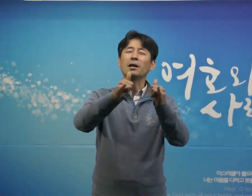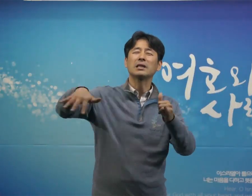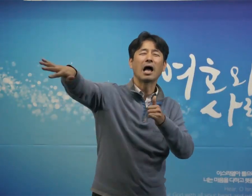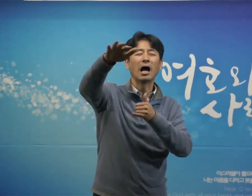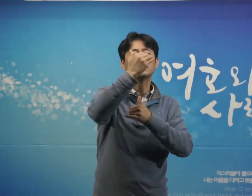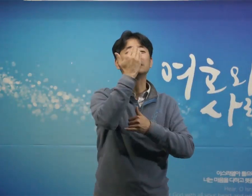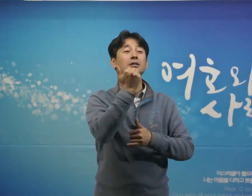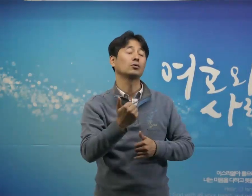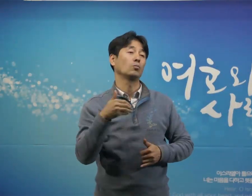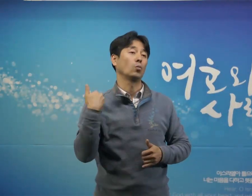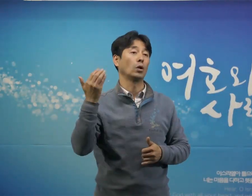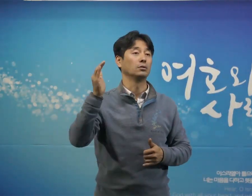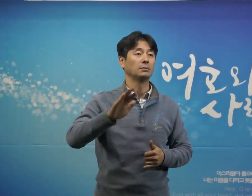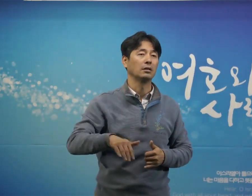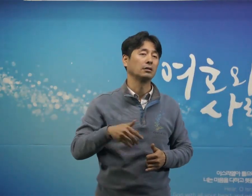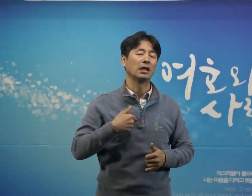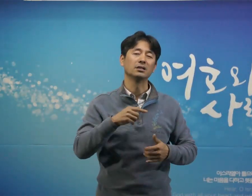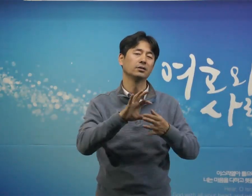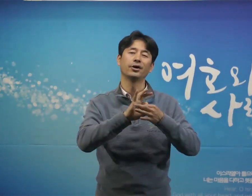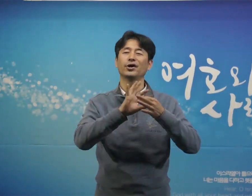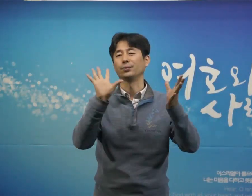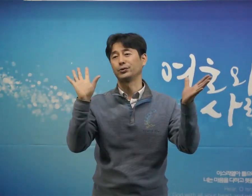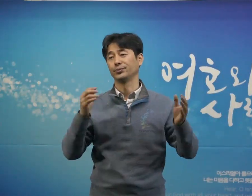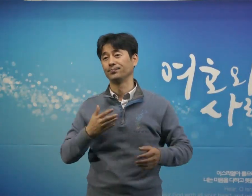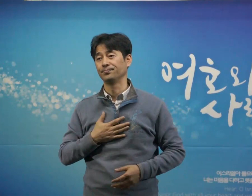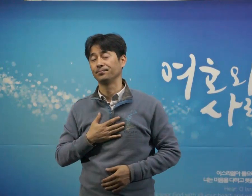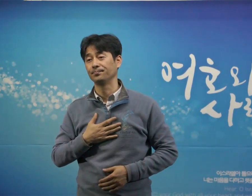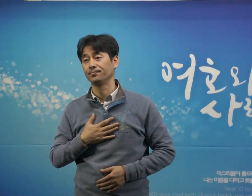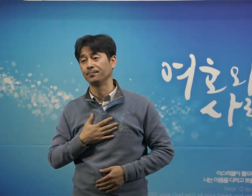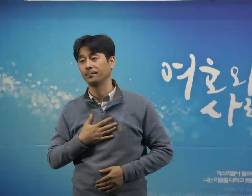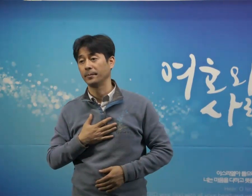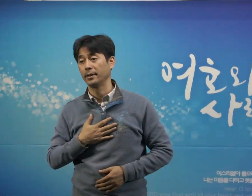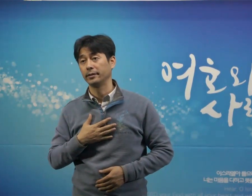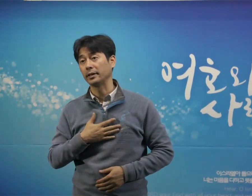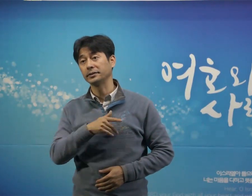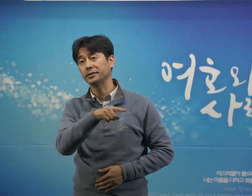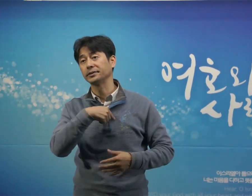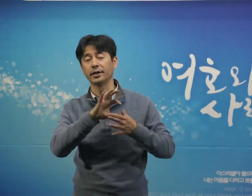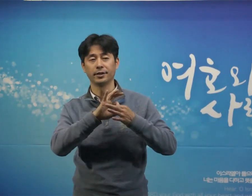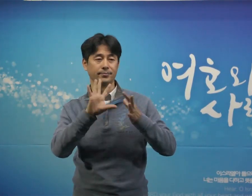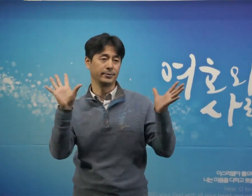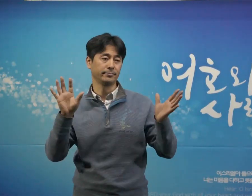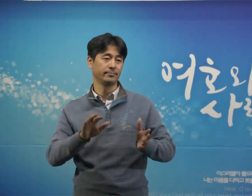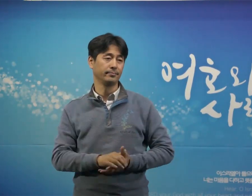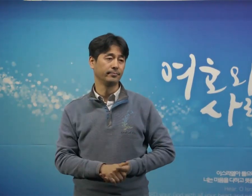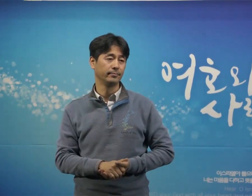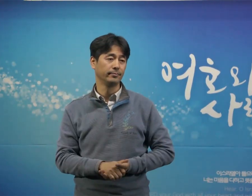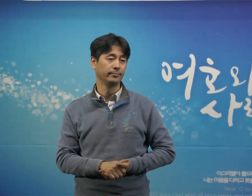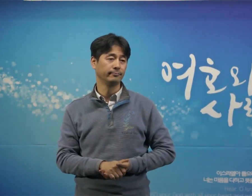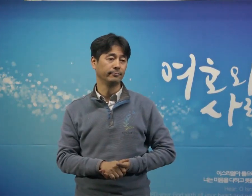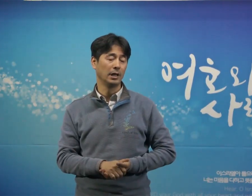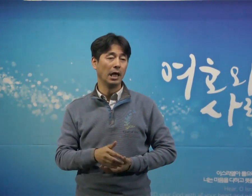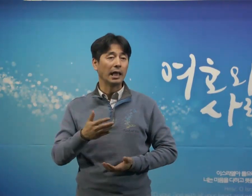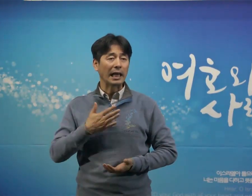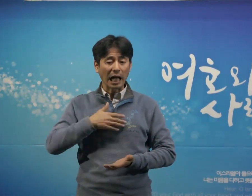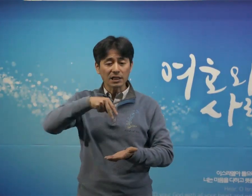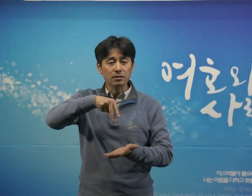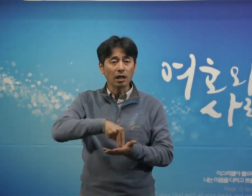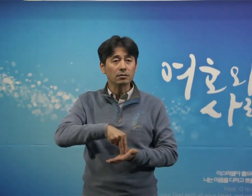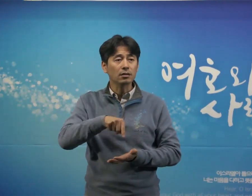지금 매일 이렇게 매주 제가 찬양 드리는데 많은 사람들이 제 모습을 보고 항상